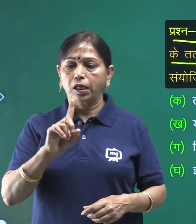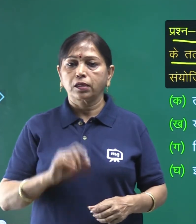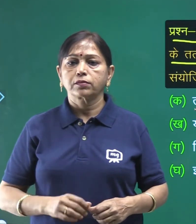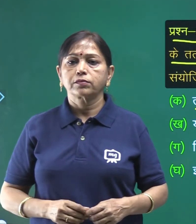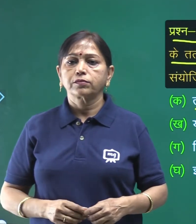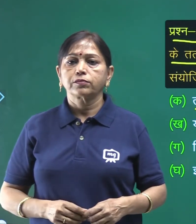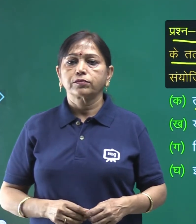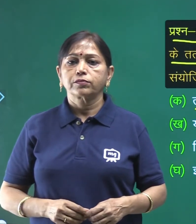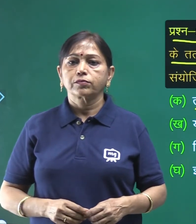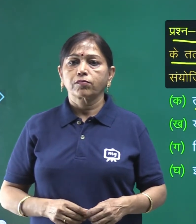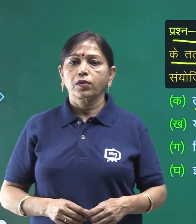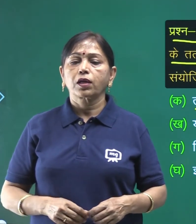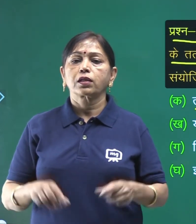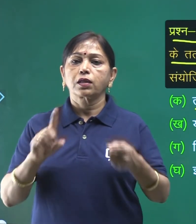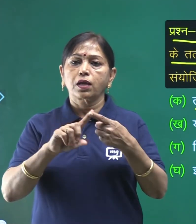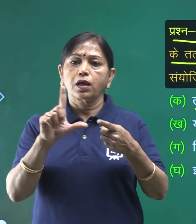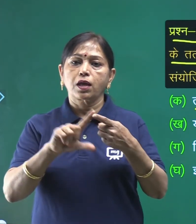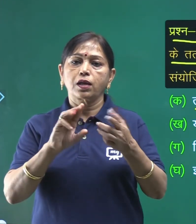1, तत्व।